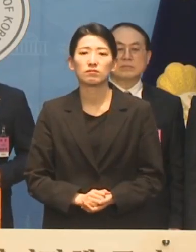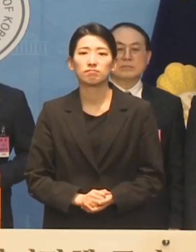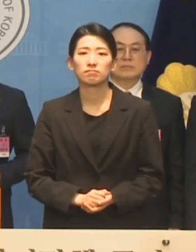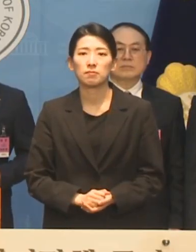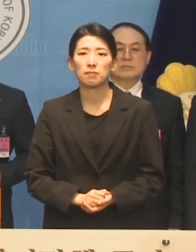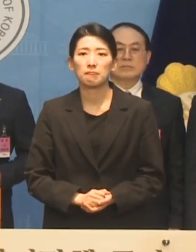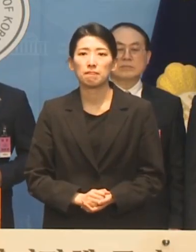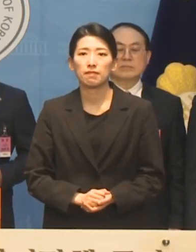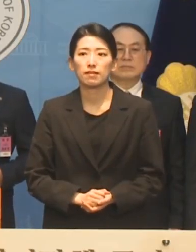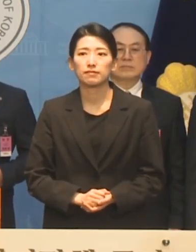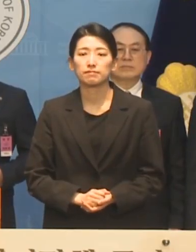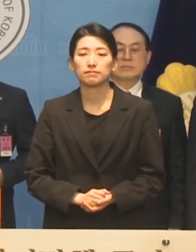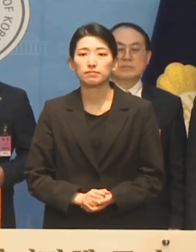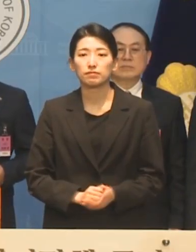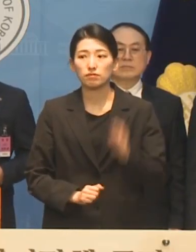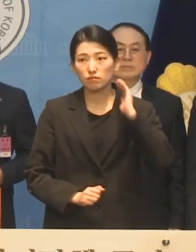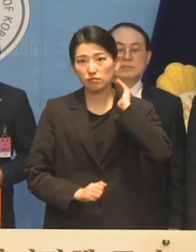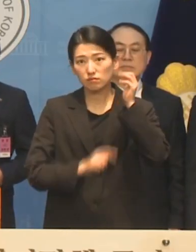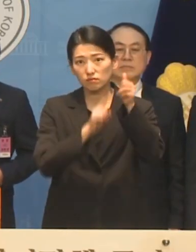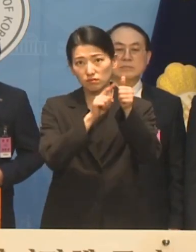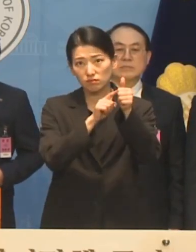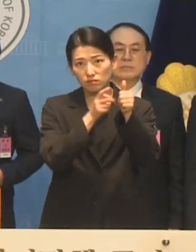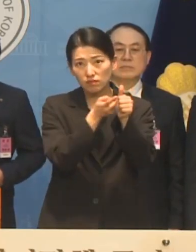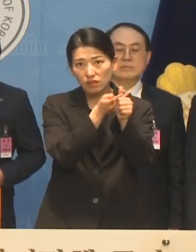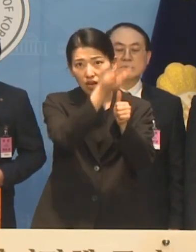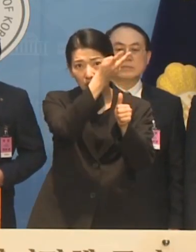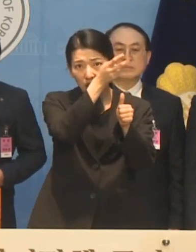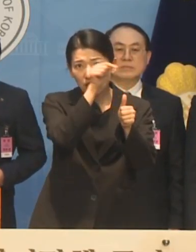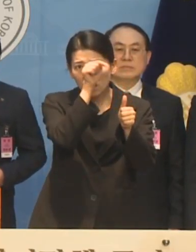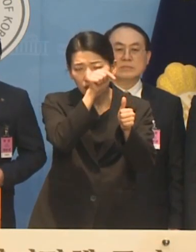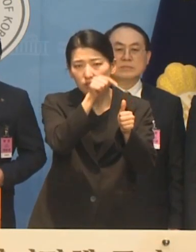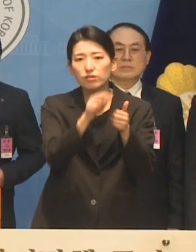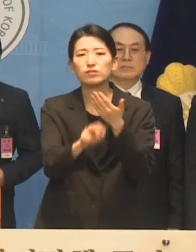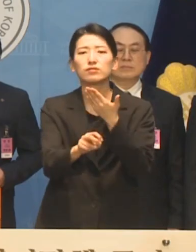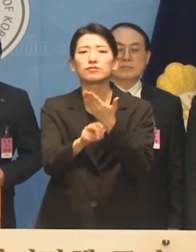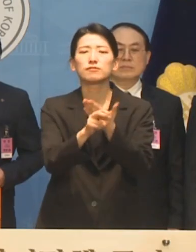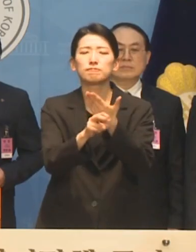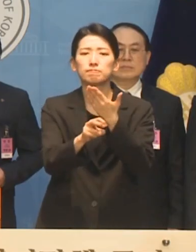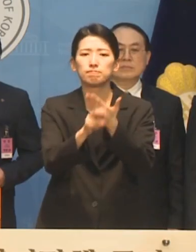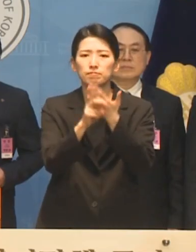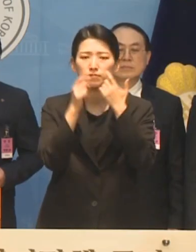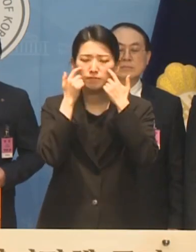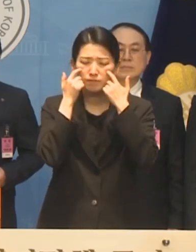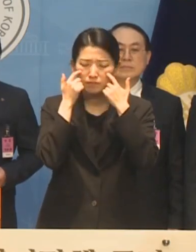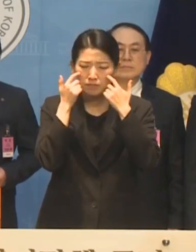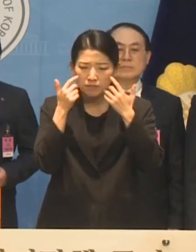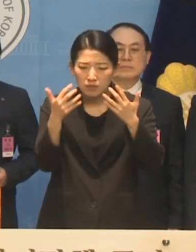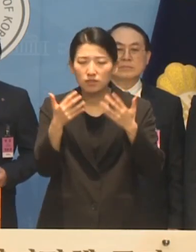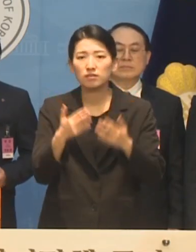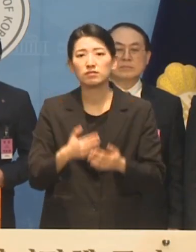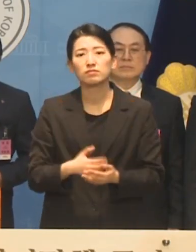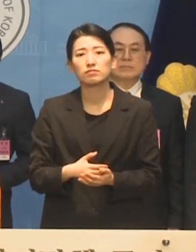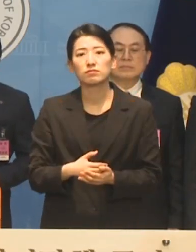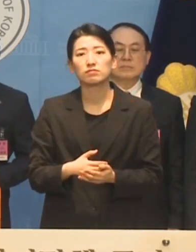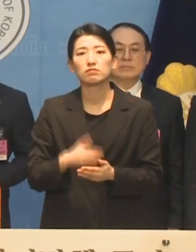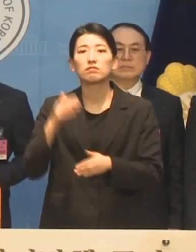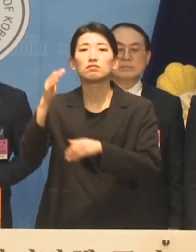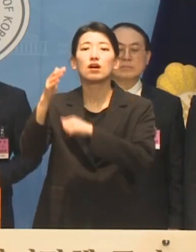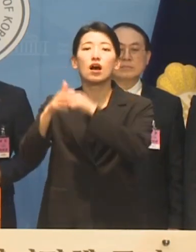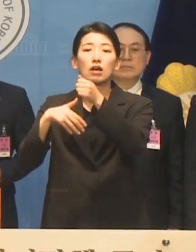대통령의 탄핵은 불법입니다. 대통령은 하나님께서